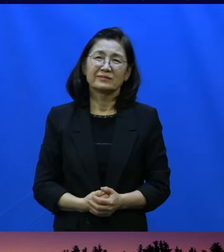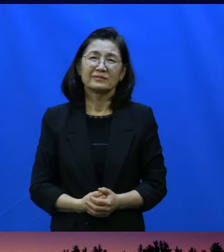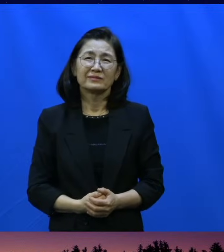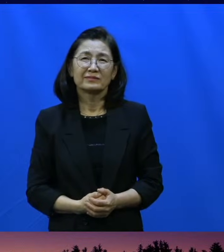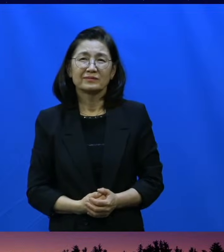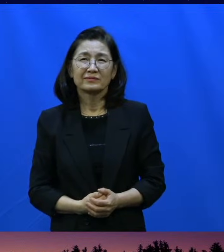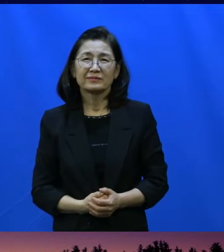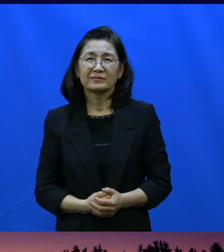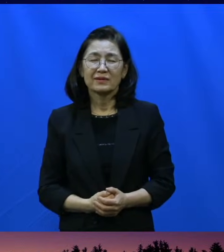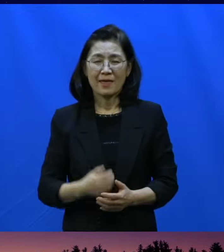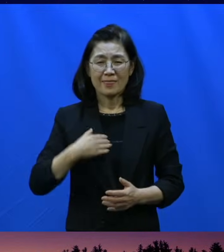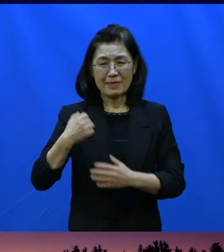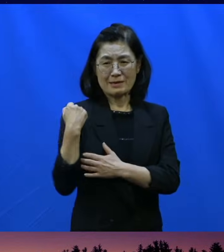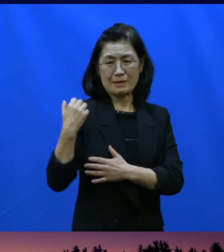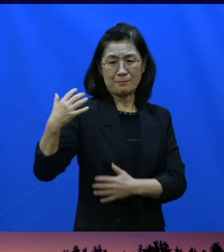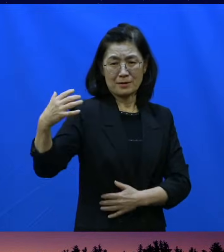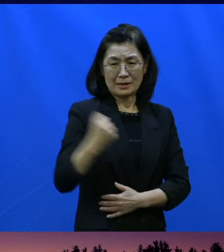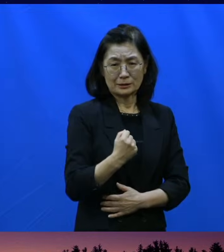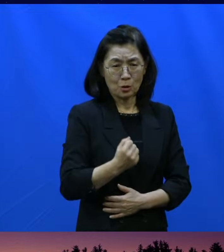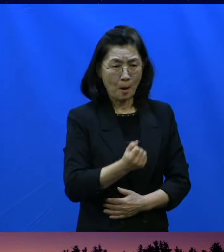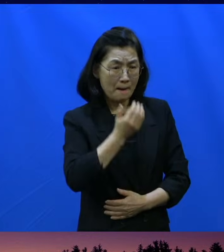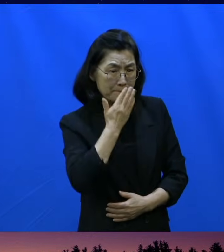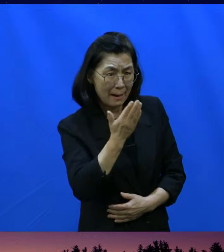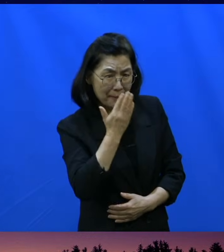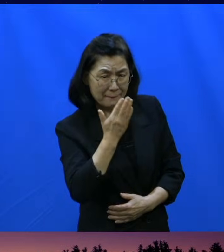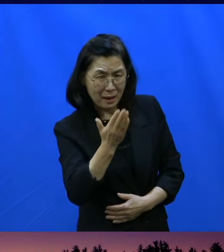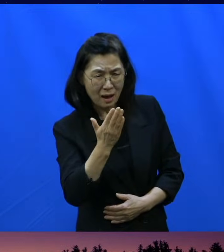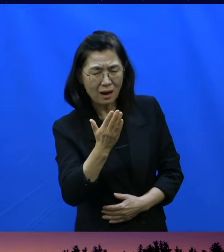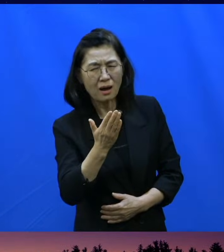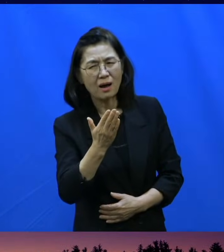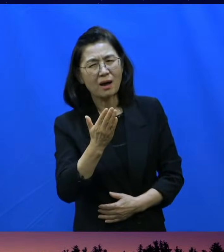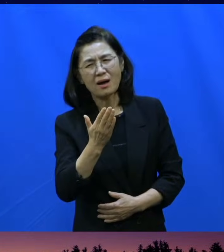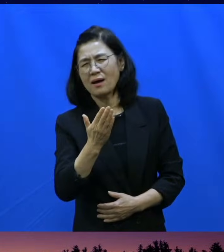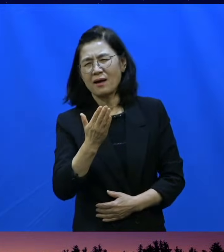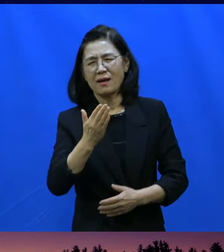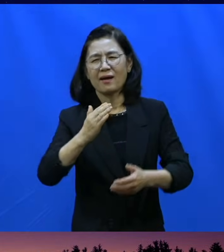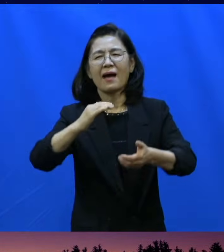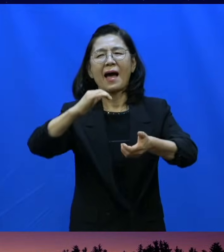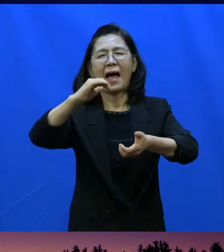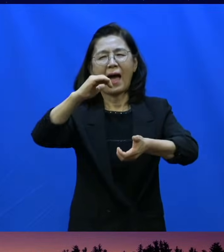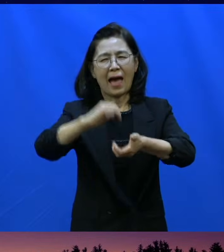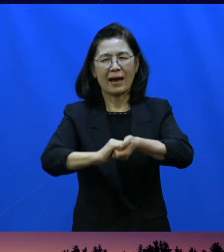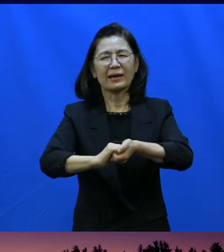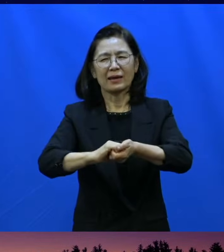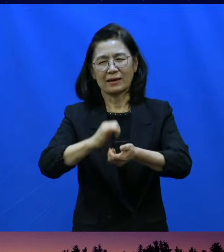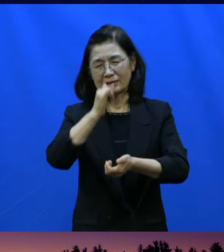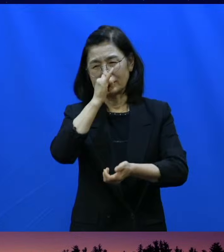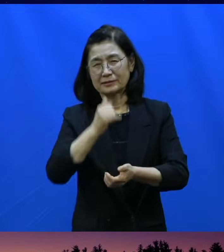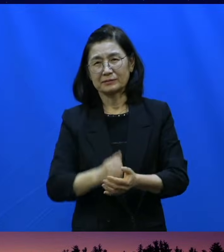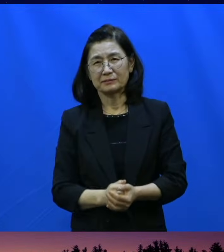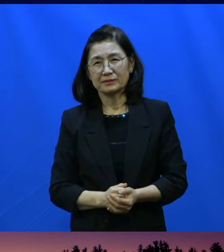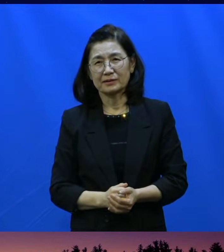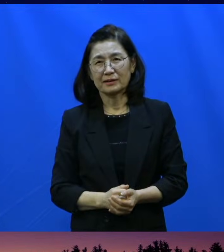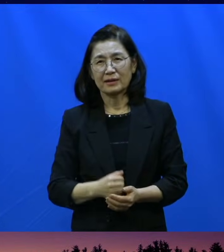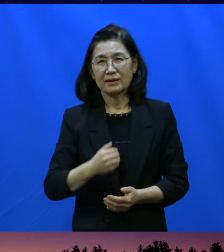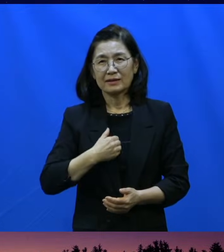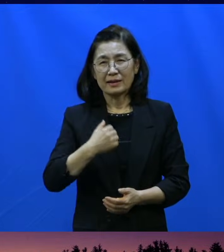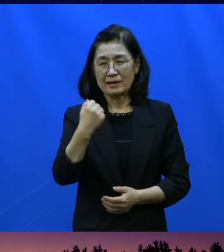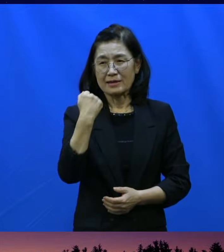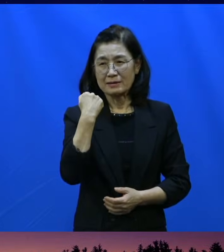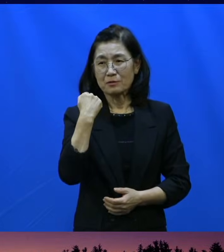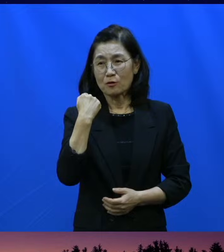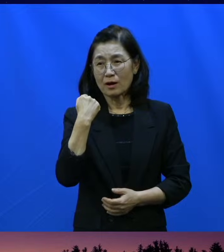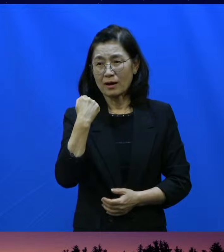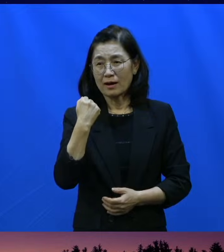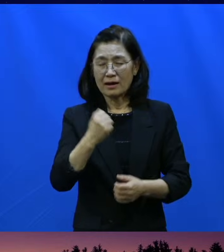우리는 우리의 힘으로 모았으니까 할 수 있다고 생각하는데요, 그게 안 꺾여요. 내 힘으로, 내 재주로, 내 능력으로, 내